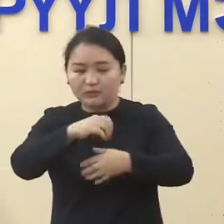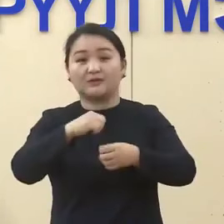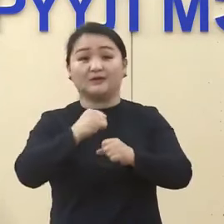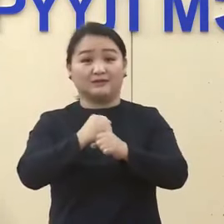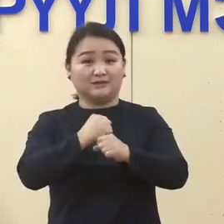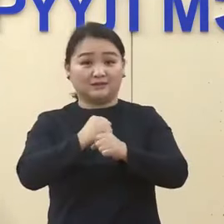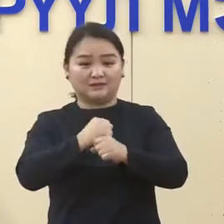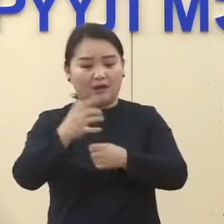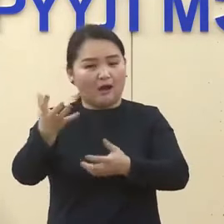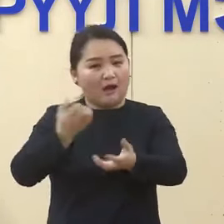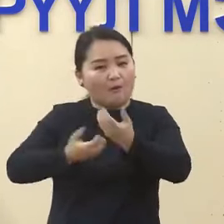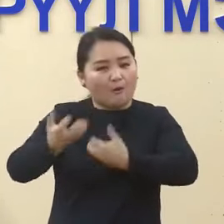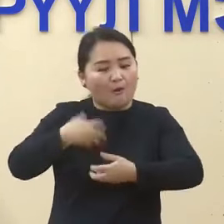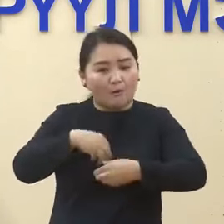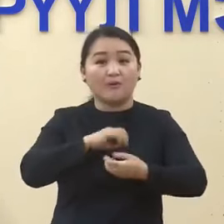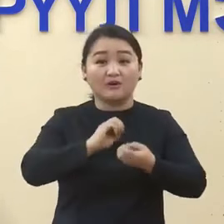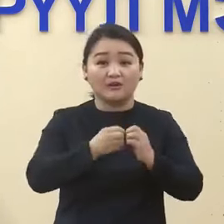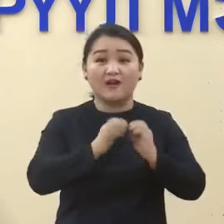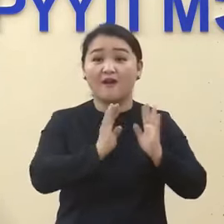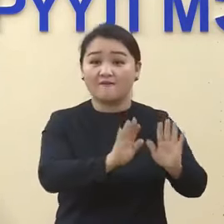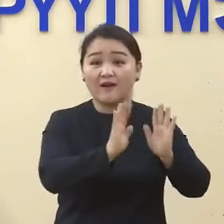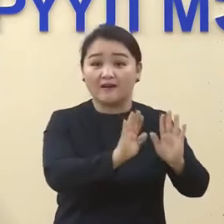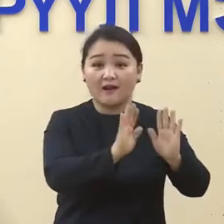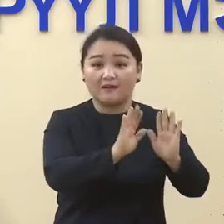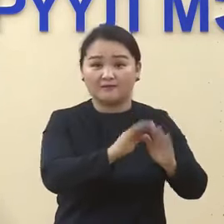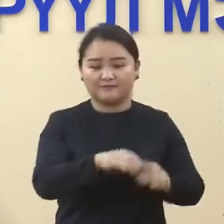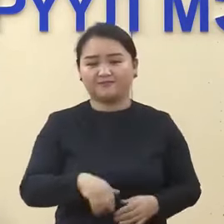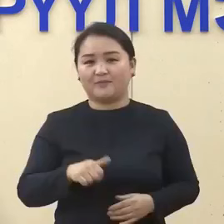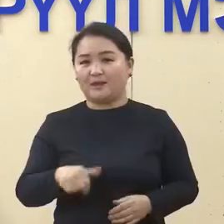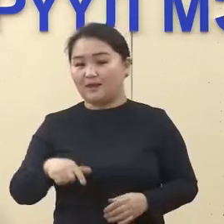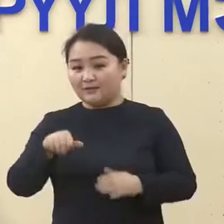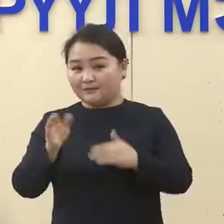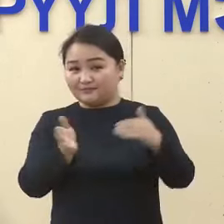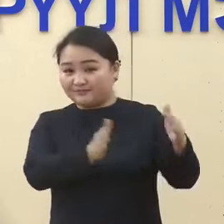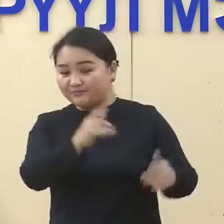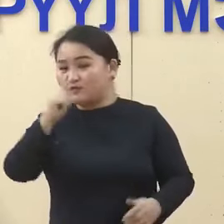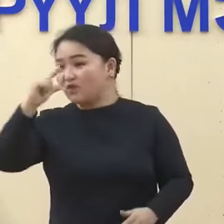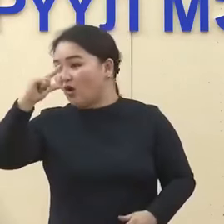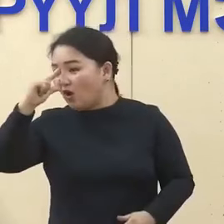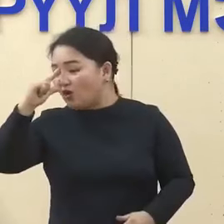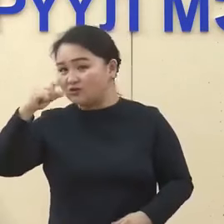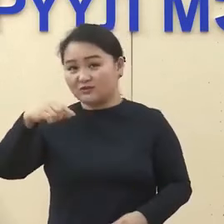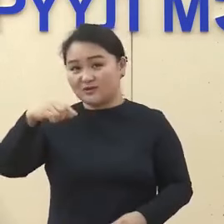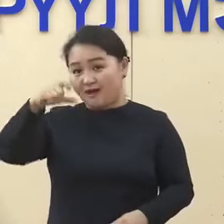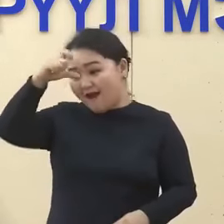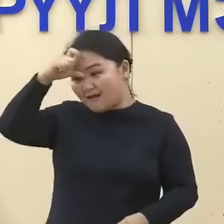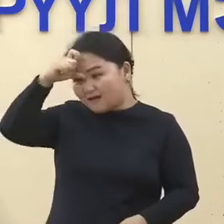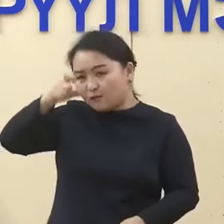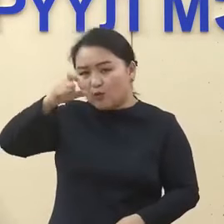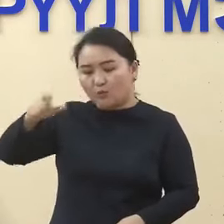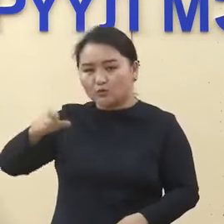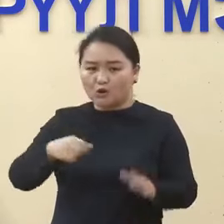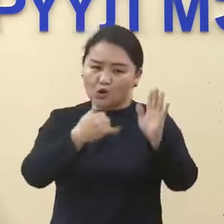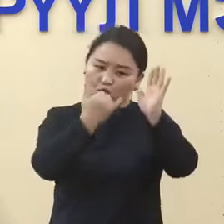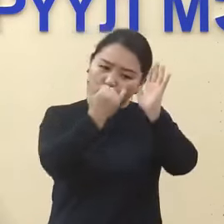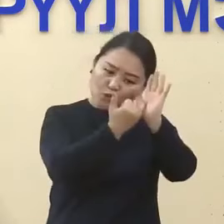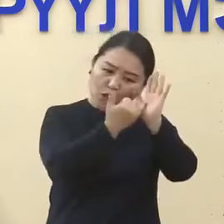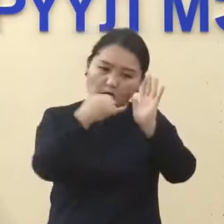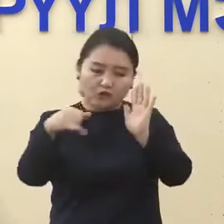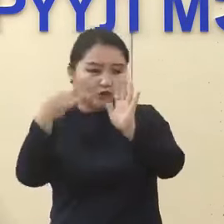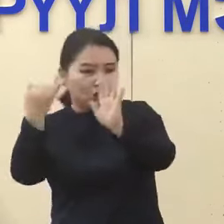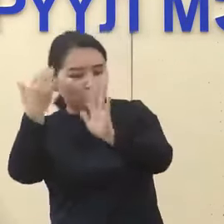холбооны эрдэмтэд бол энэ коронавирус бол бас 6-аас 7 одоо температурт бол хамгийн харанхуй ийм нөхцөлд бол хамгийн одоо